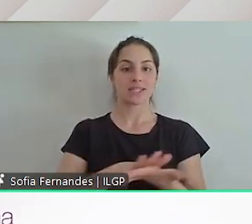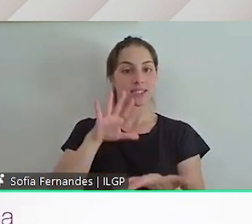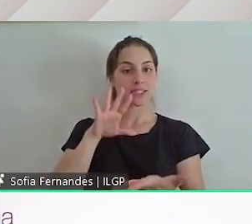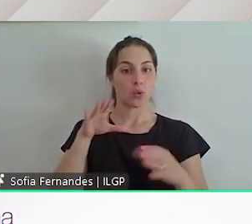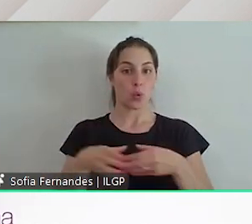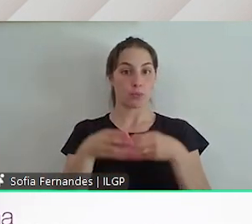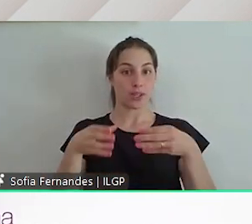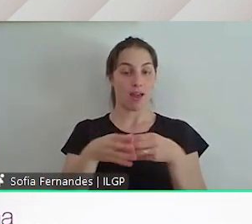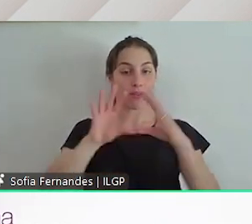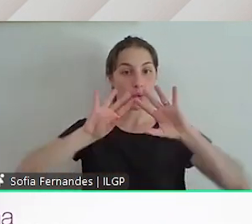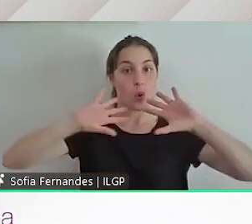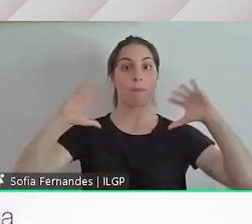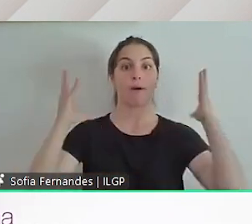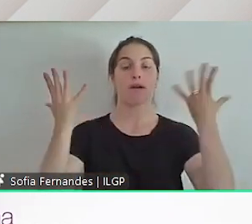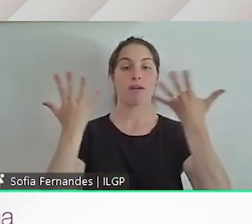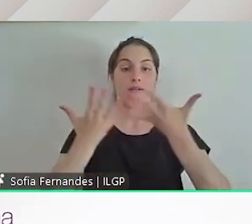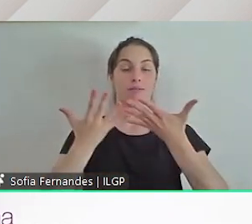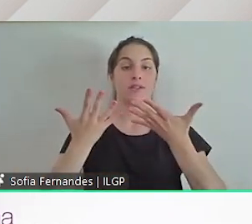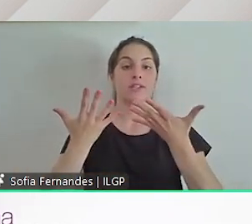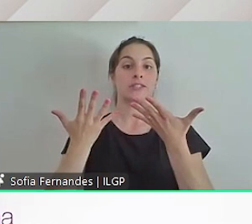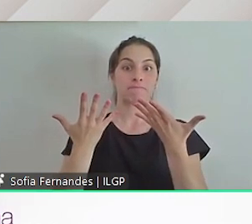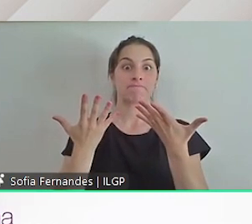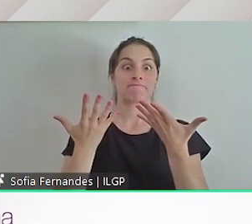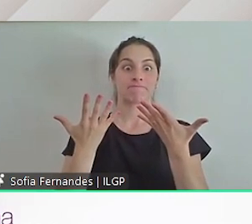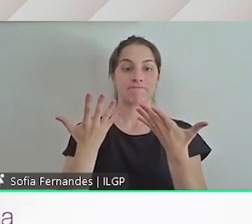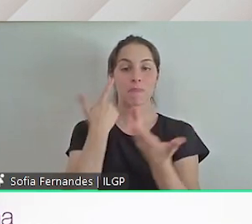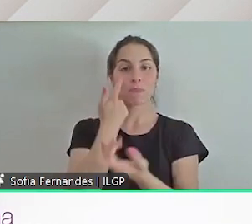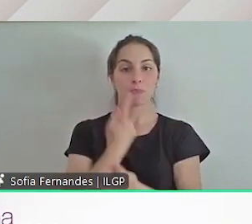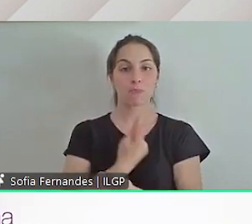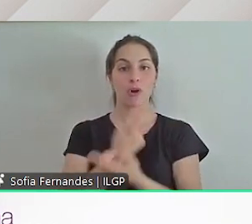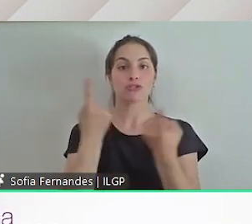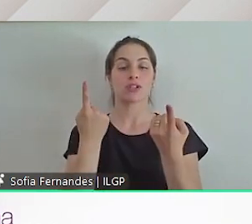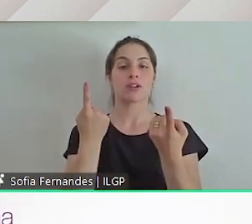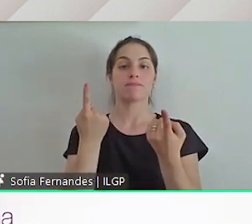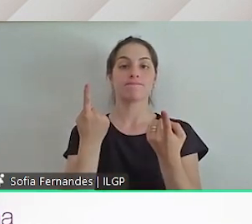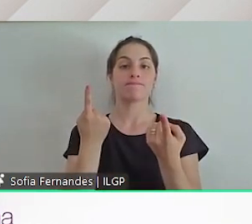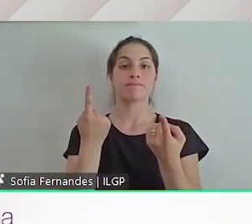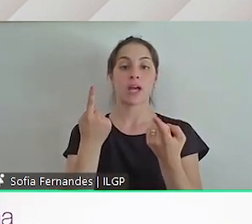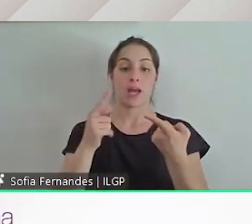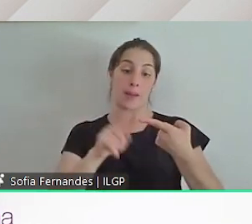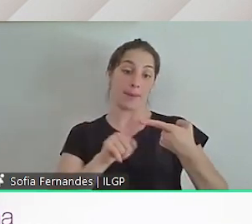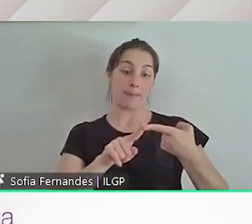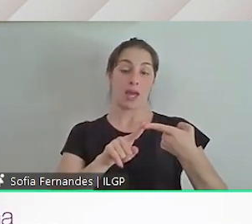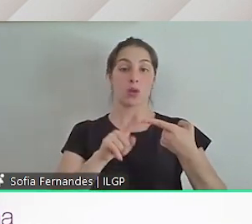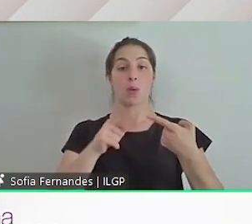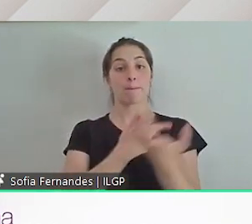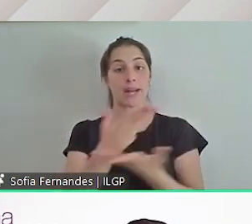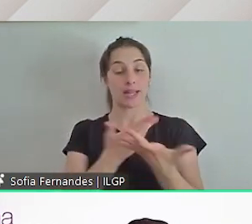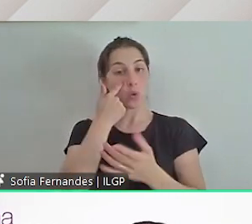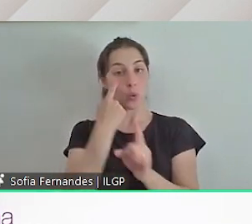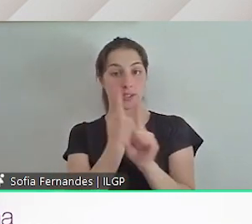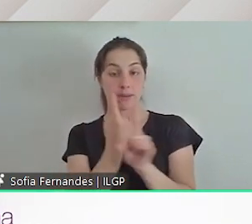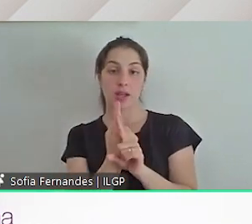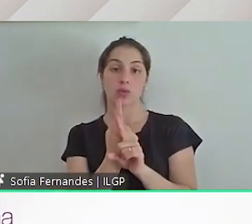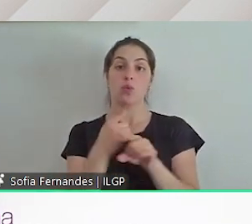comunidade global de excelência e que visa de facto, acima de tudo, promover a partilha de conhecimento e de boas